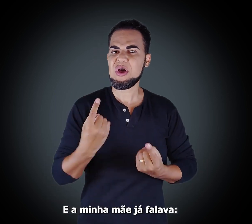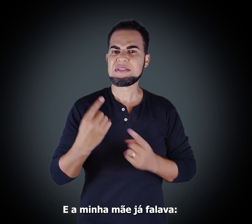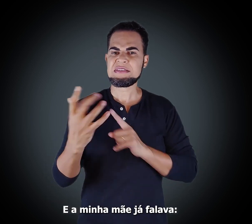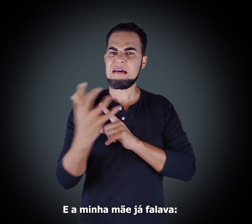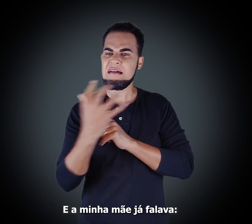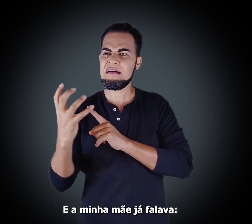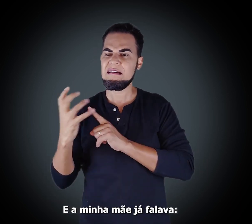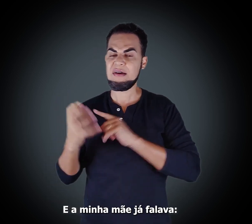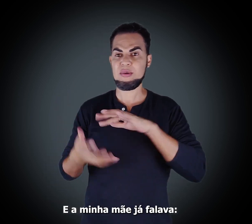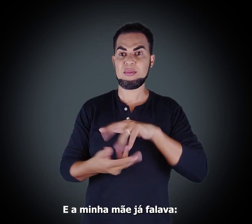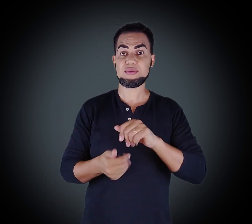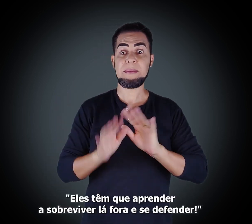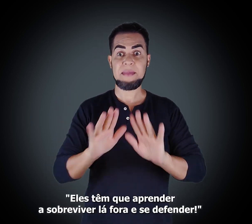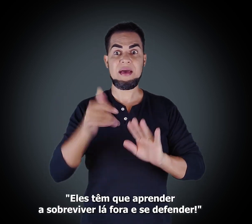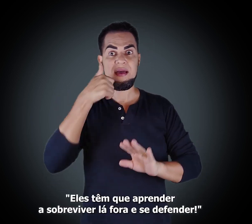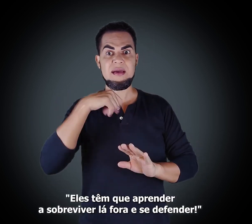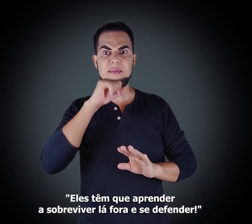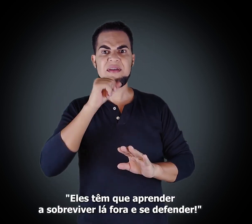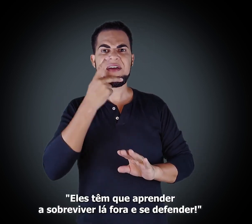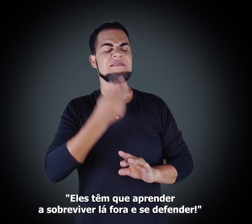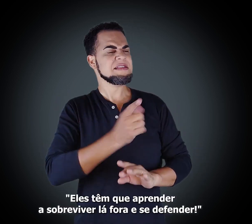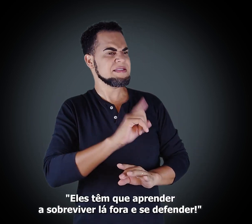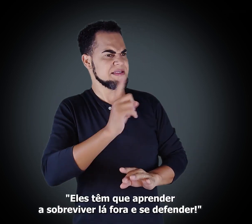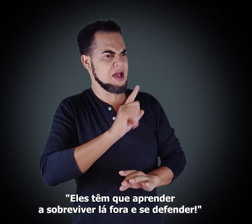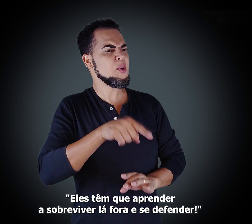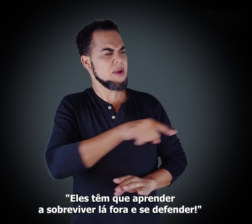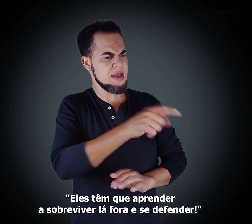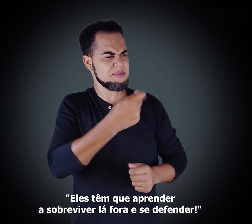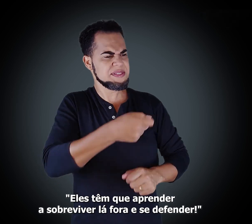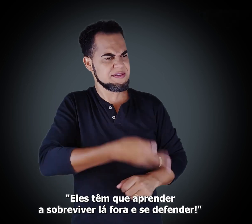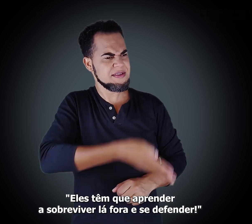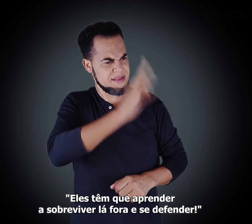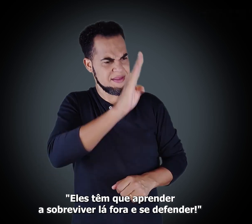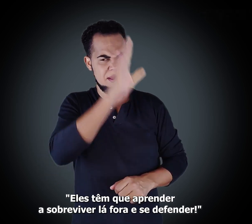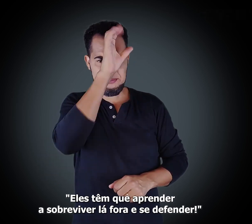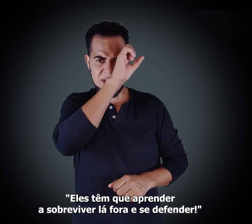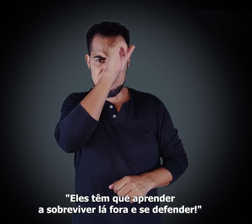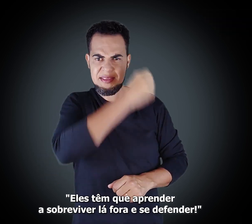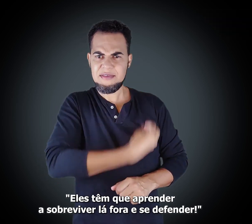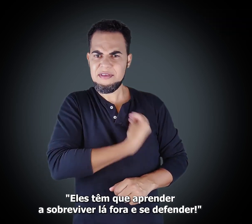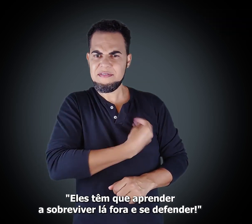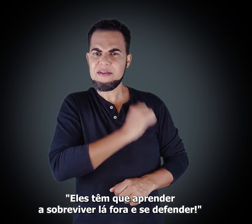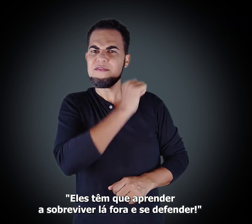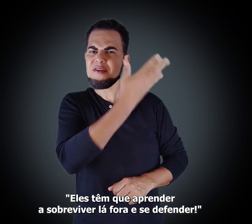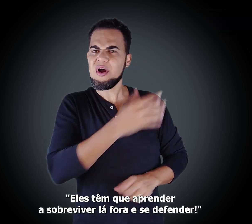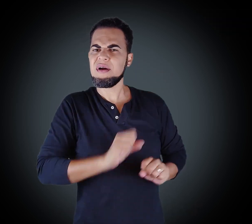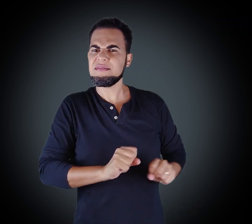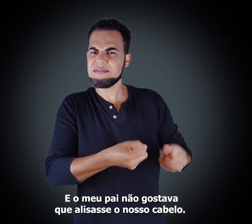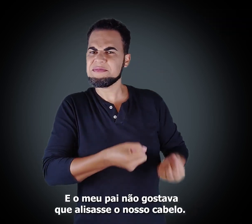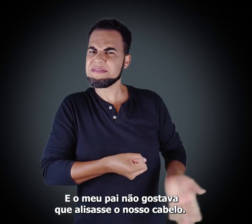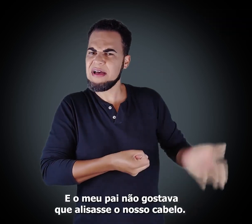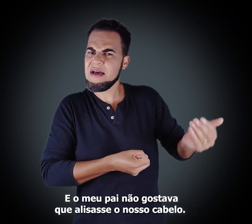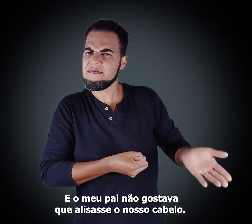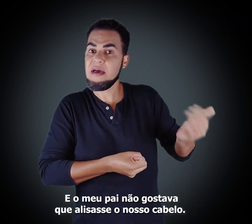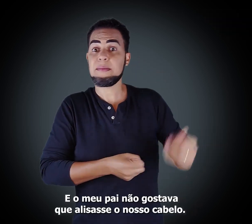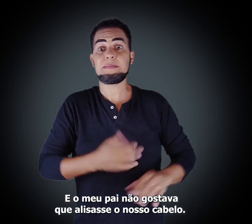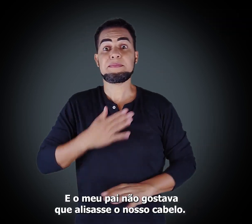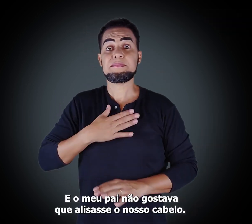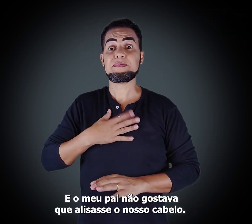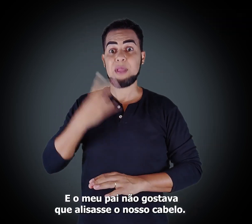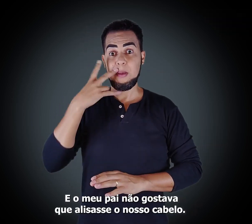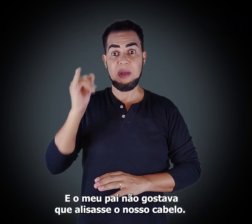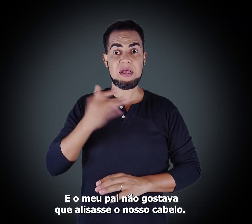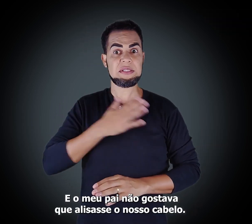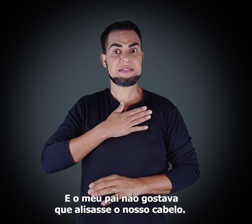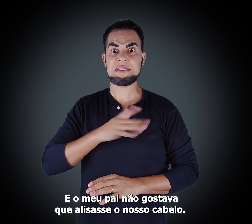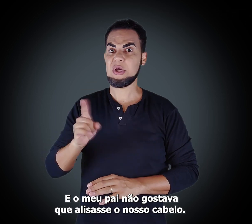e a minha mãe já falava, não, eles têm que aprender a sobreviver lá fora e se defender. E o meu pai não